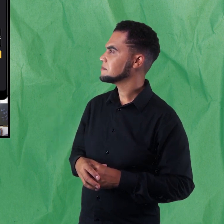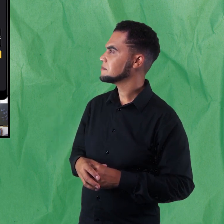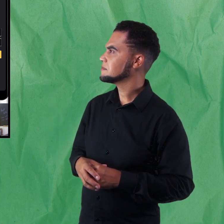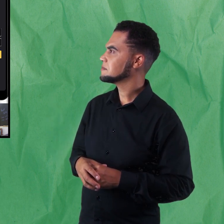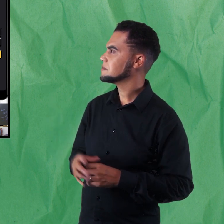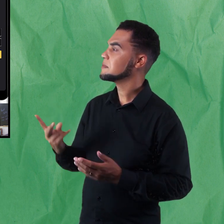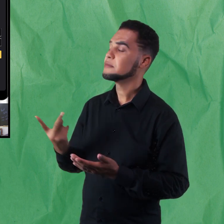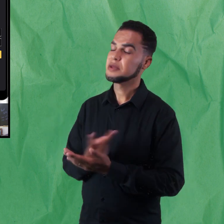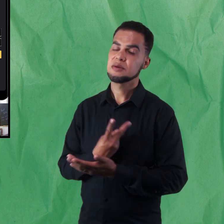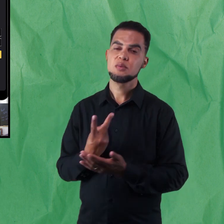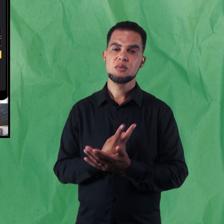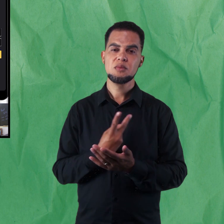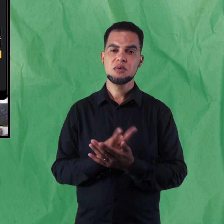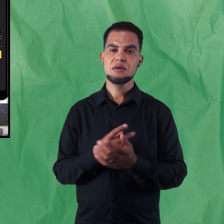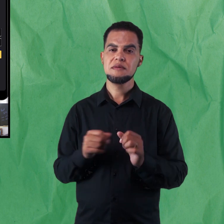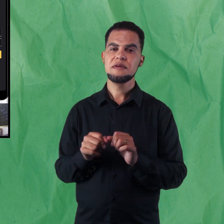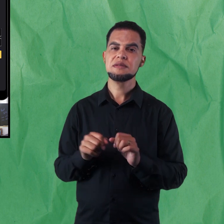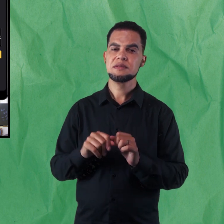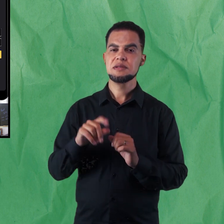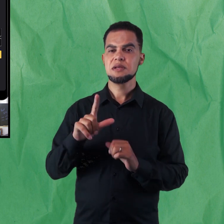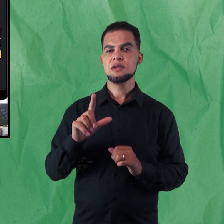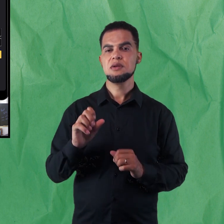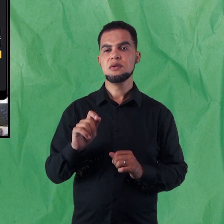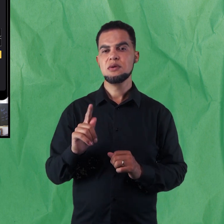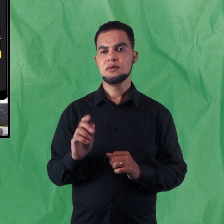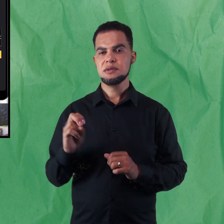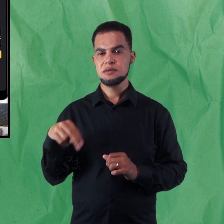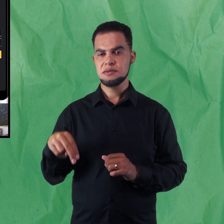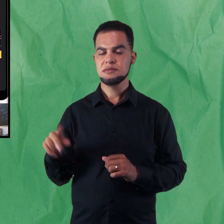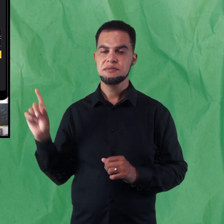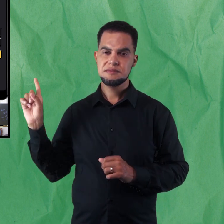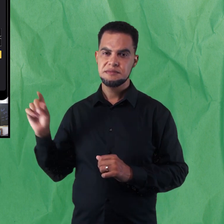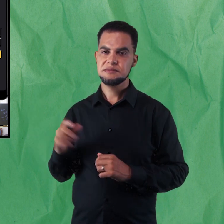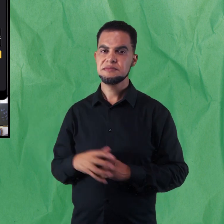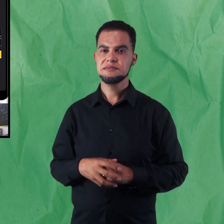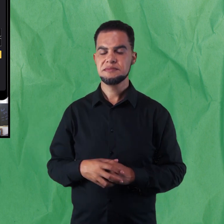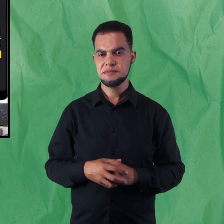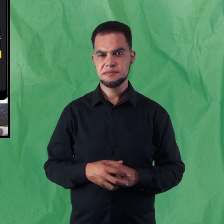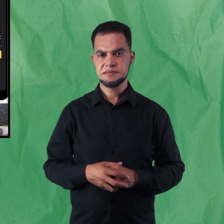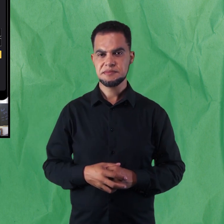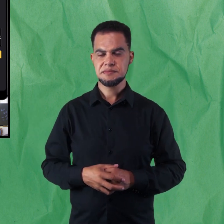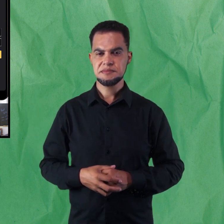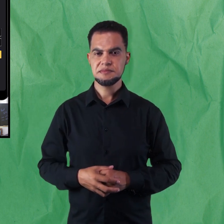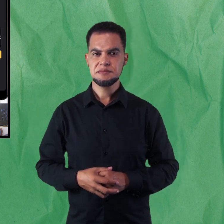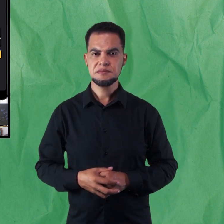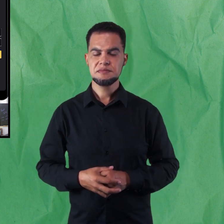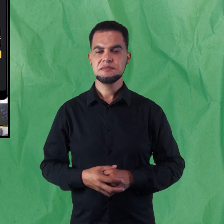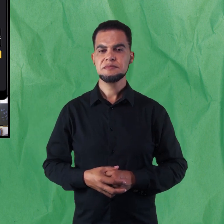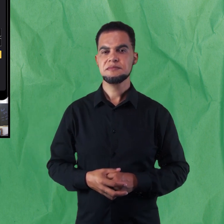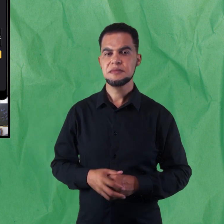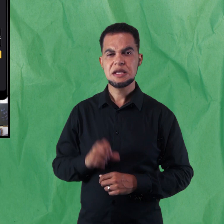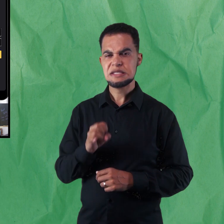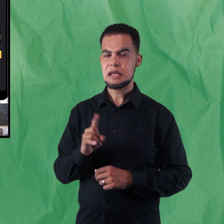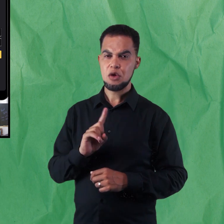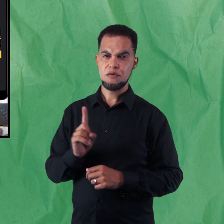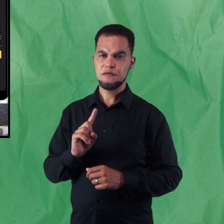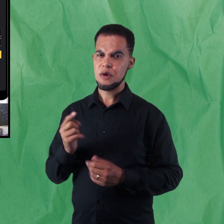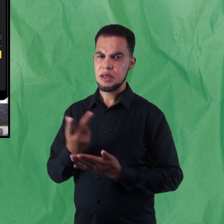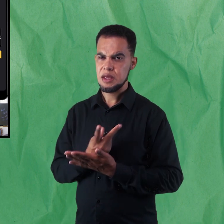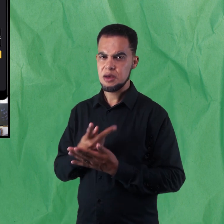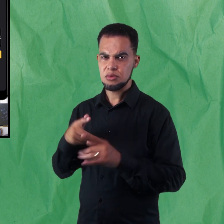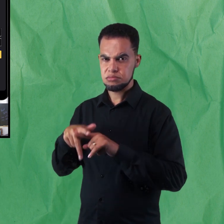Ocorreu um erro ao fazer login. Tá? Se eu não tiver caído em nenhum desses erros aqui, for um erro não tratado, eu retorno para o